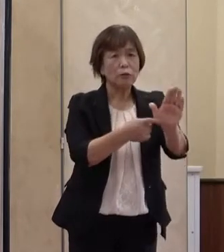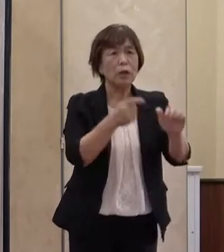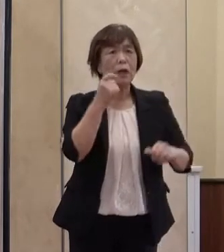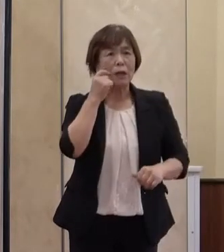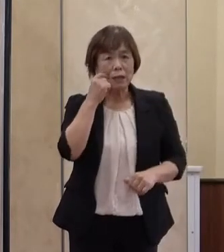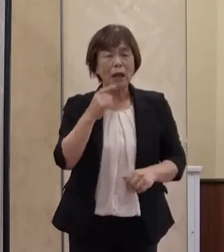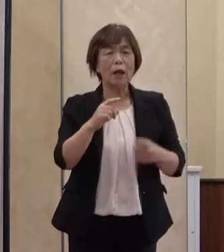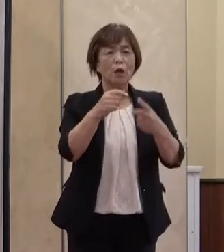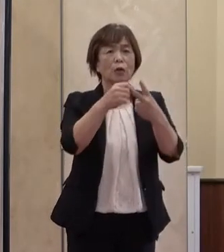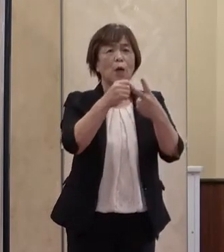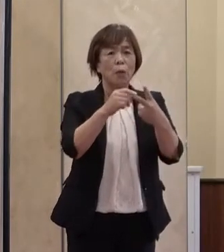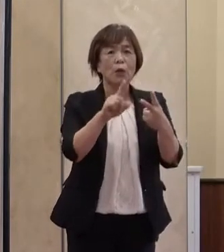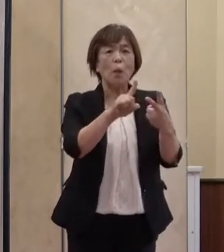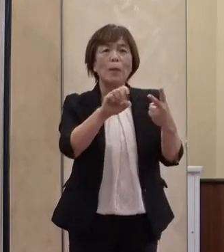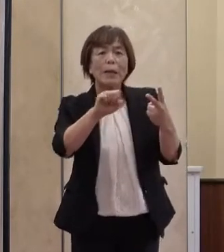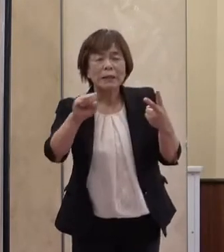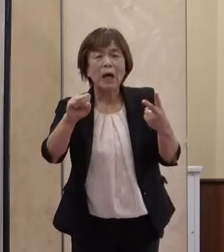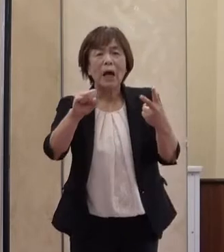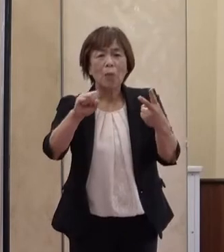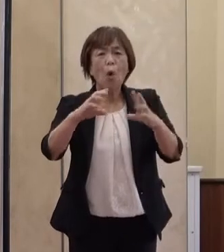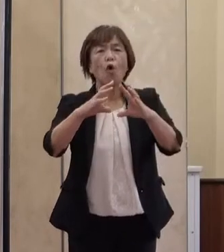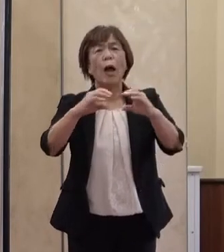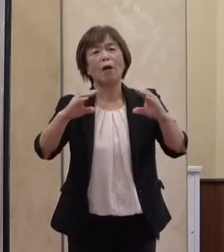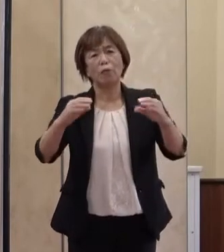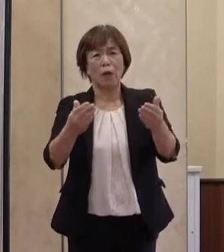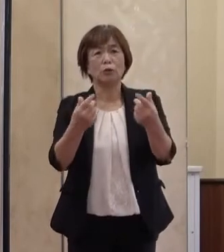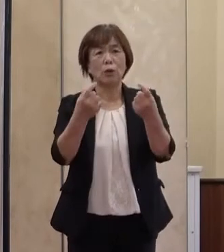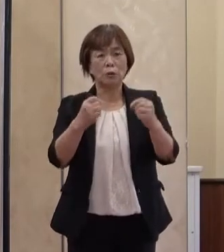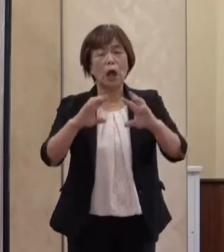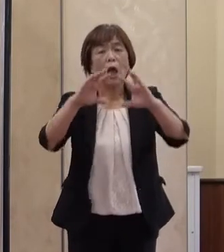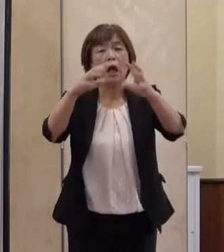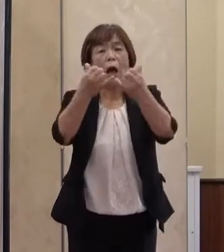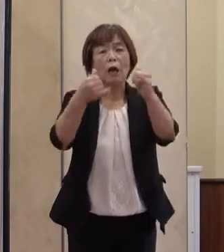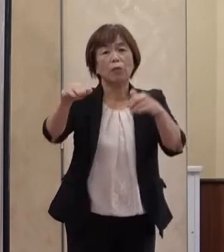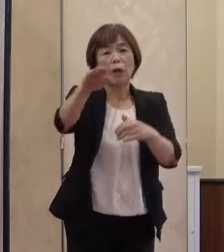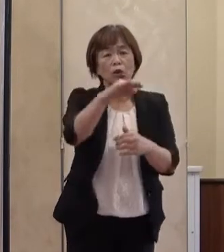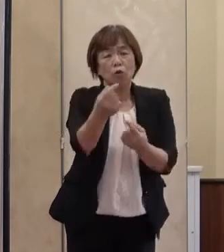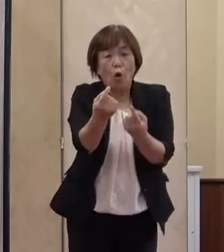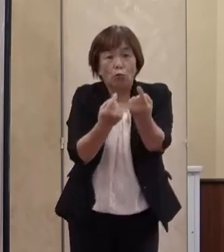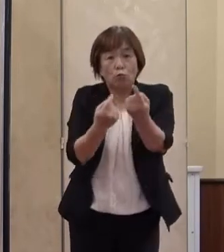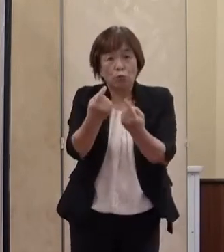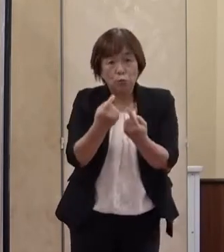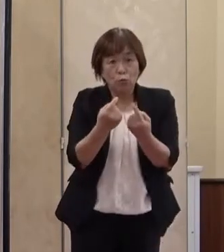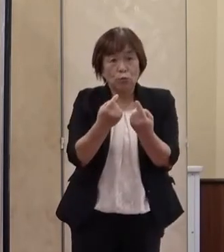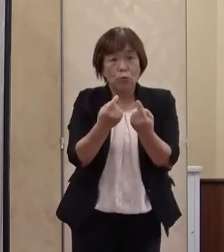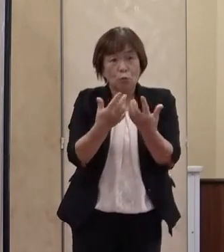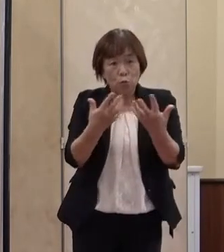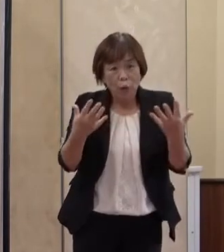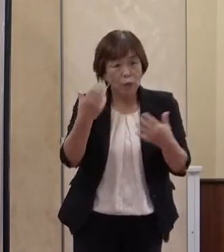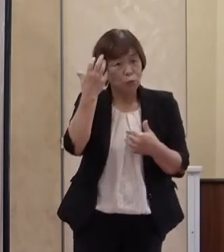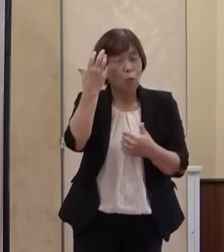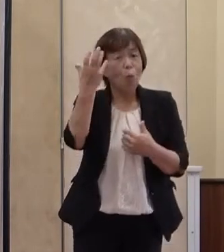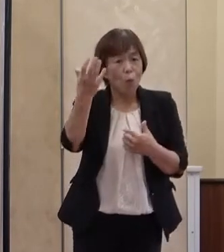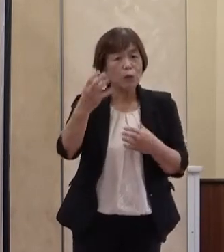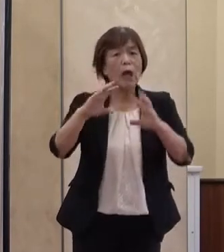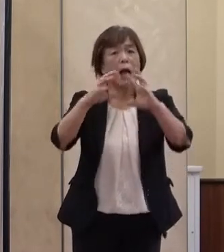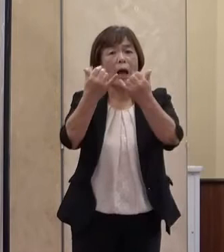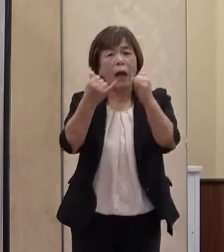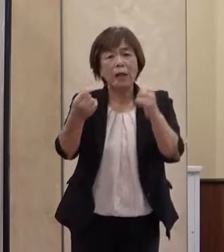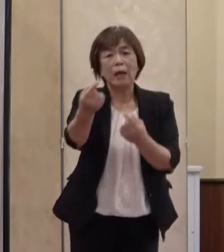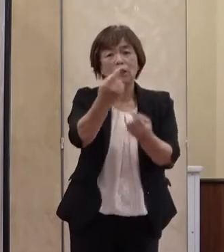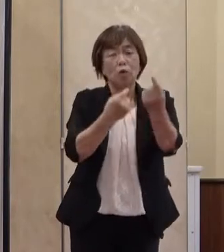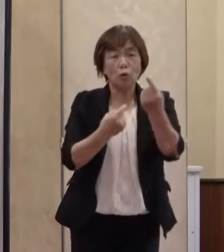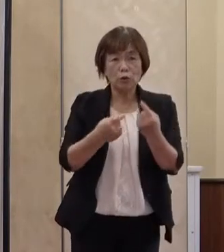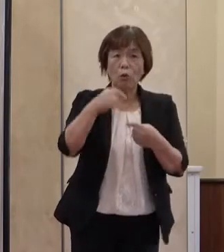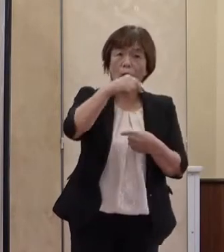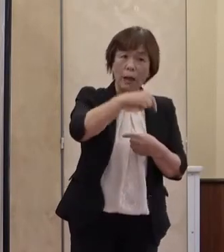ね、ビザを緩和して海外の方が多くこれは来られることになるから、海外のそういう高度な方が来て、